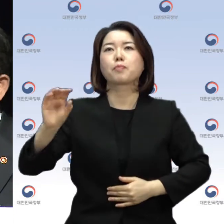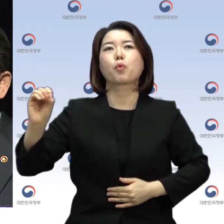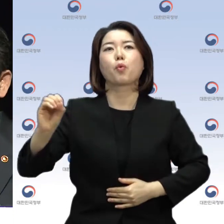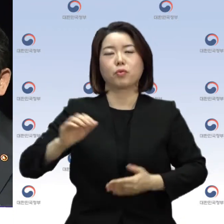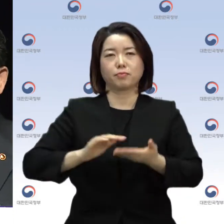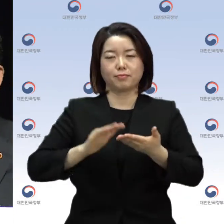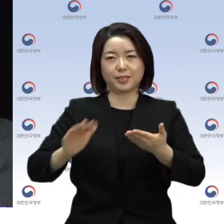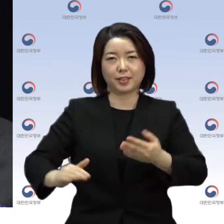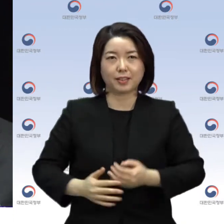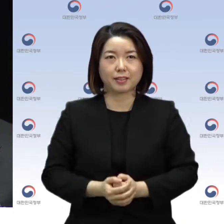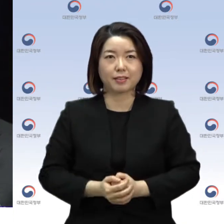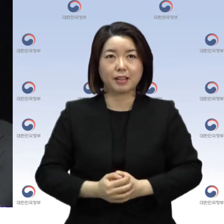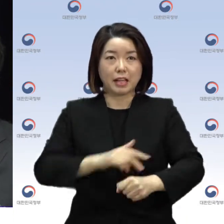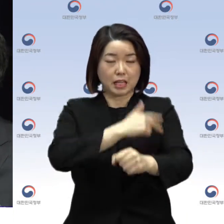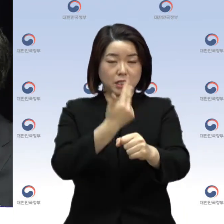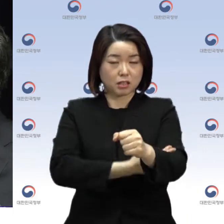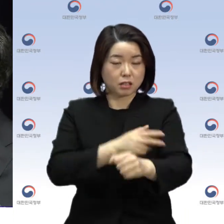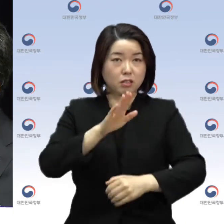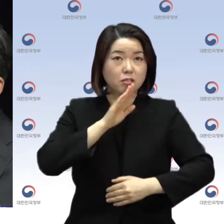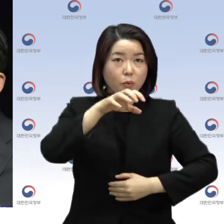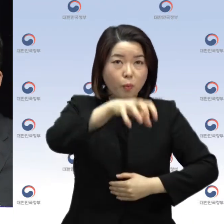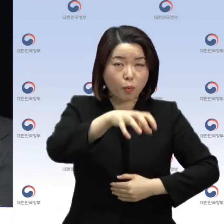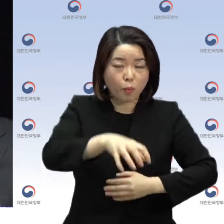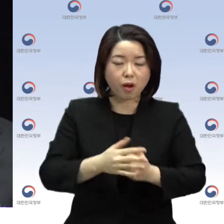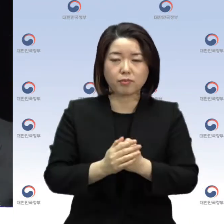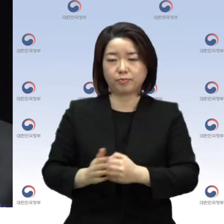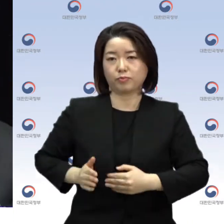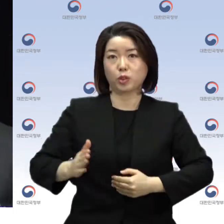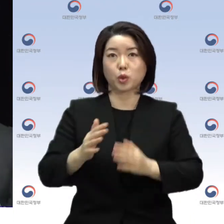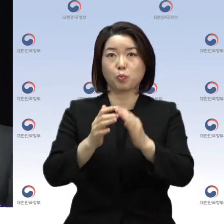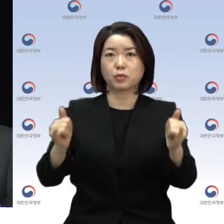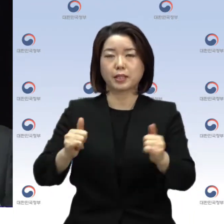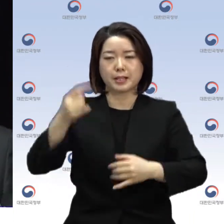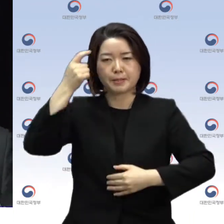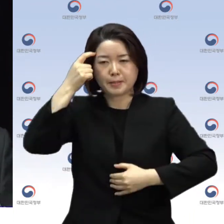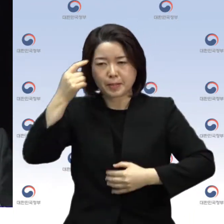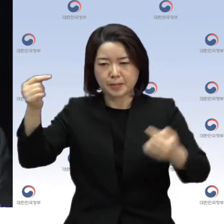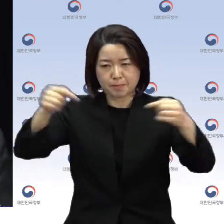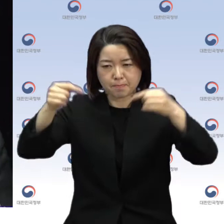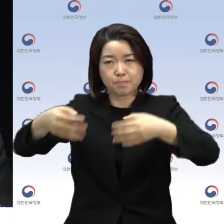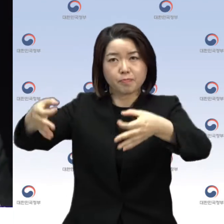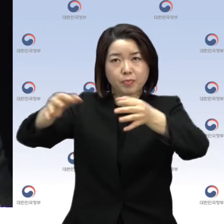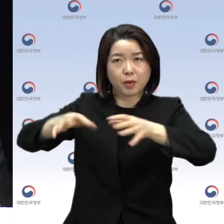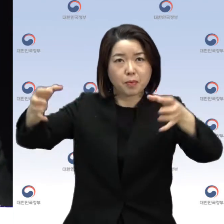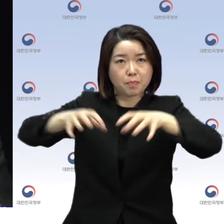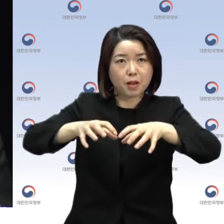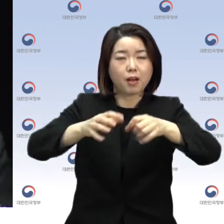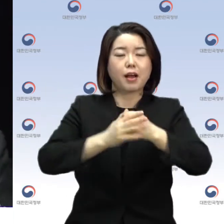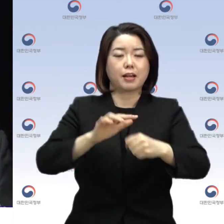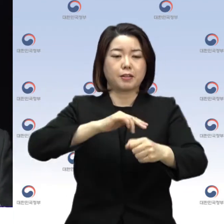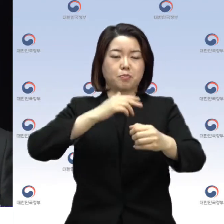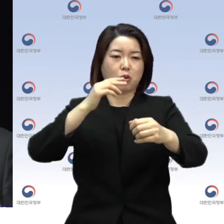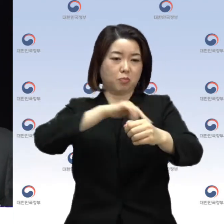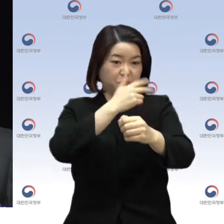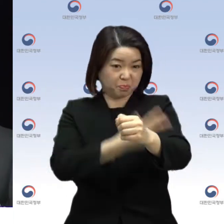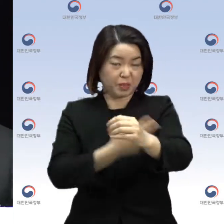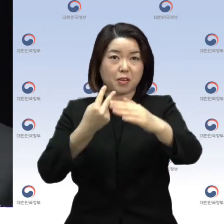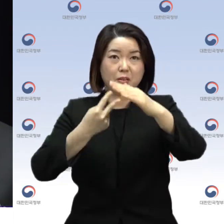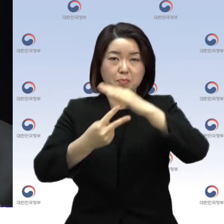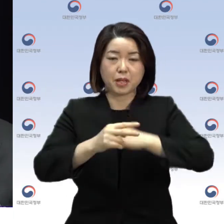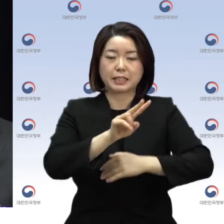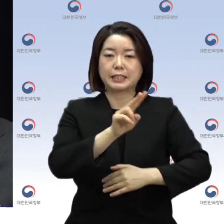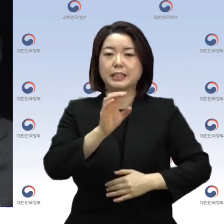2030입니다. 저작권 현장과 전문가들의 의견을 모아서 도출한 저작권 비전